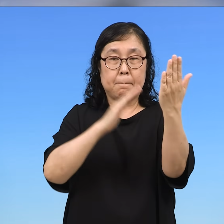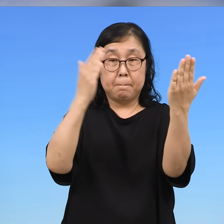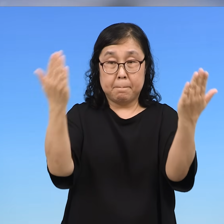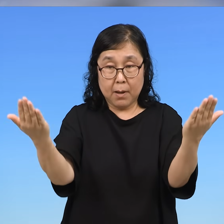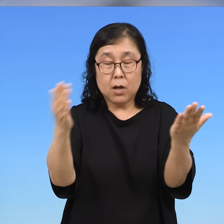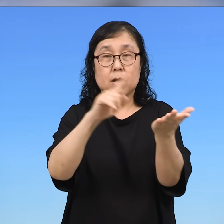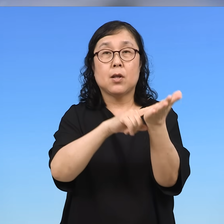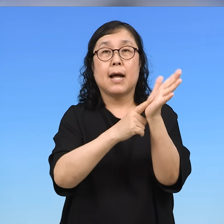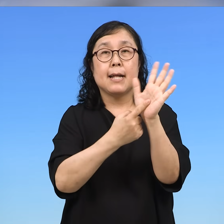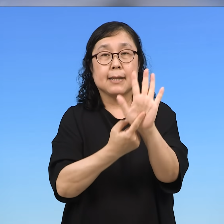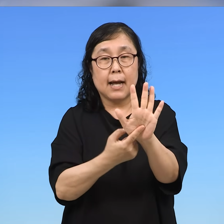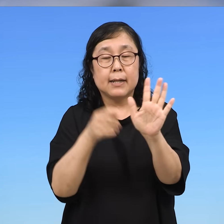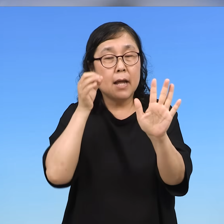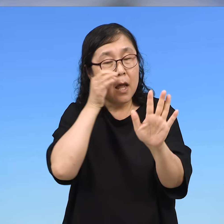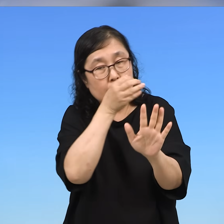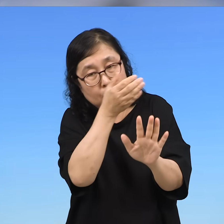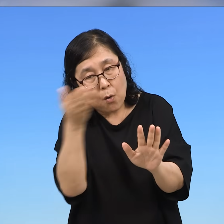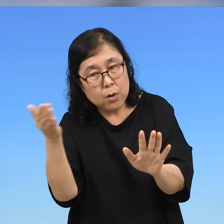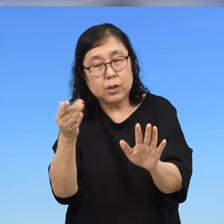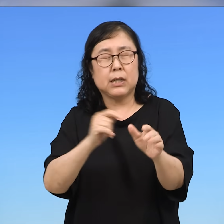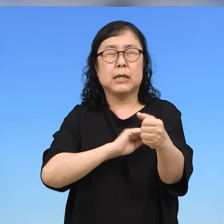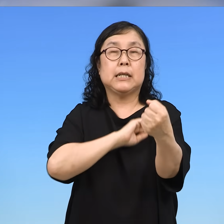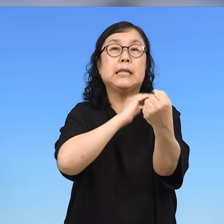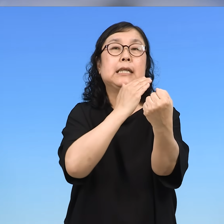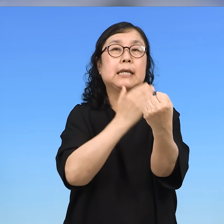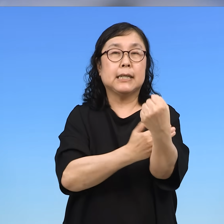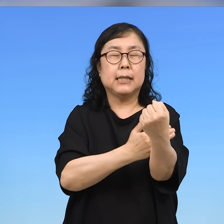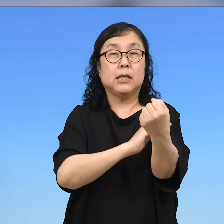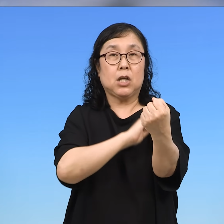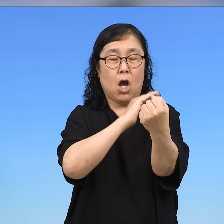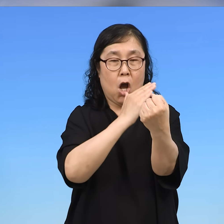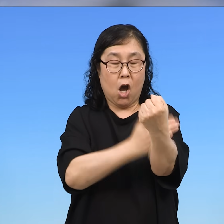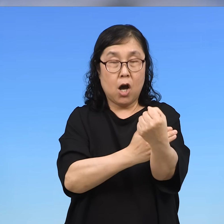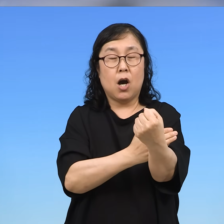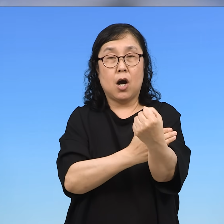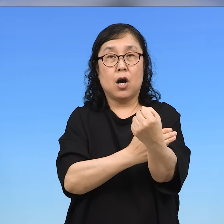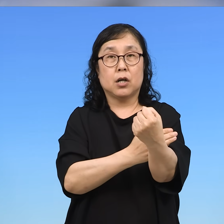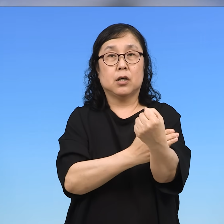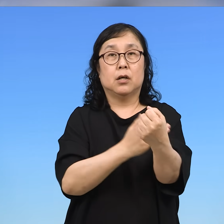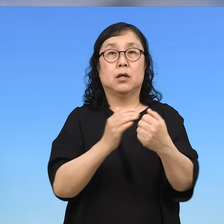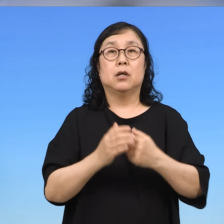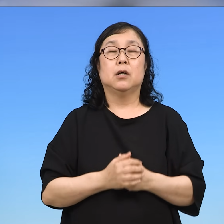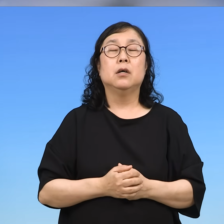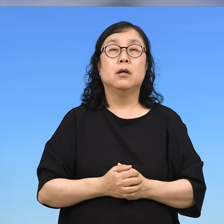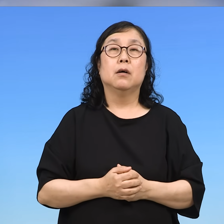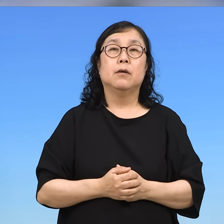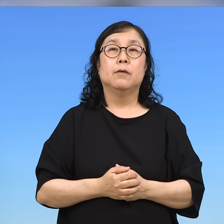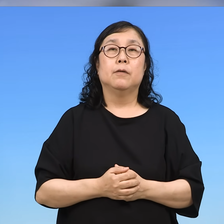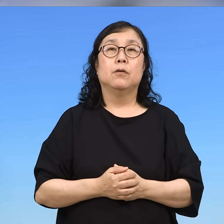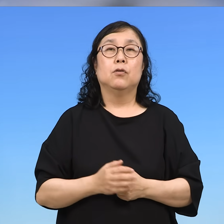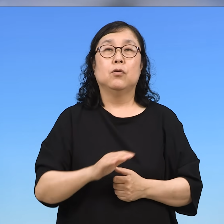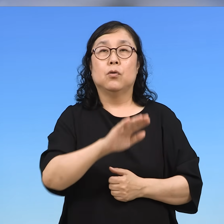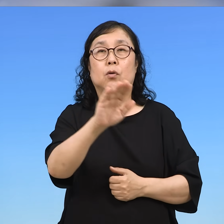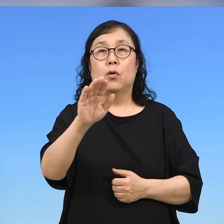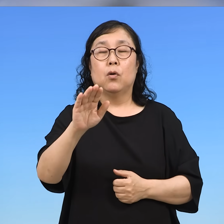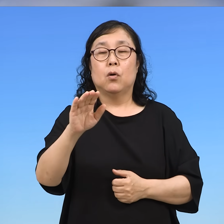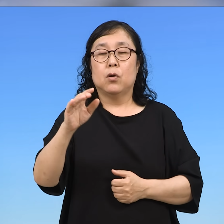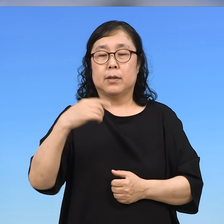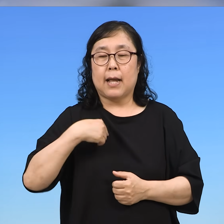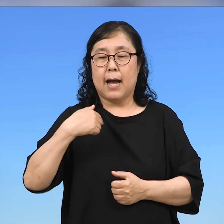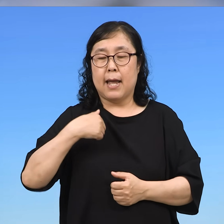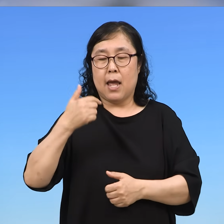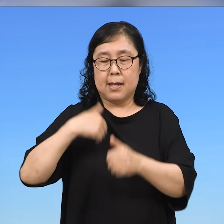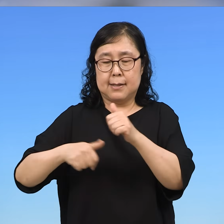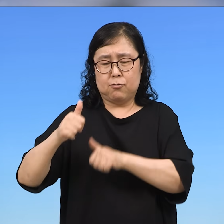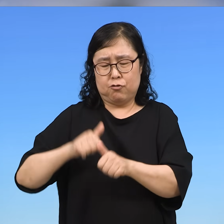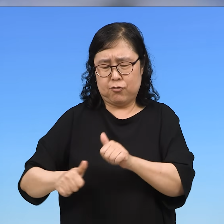펴서 나타내 보이신 그 능력, 주님께서 팔을 펴서 나타내 보이신 그 능력, 그 능력을